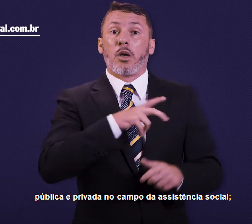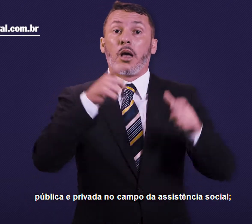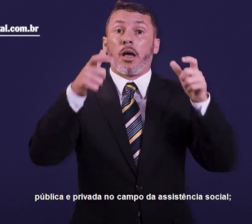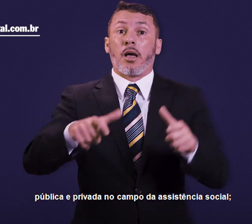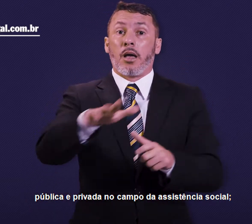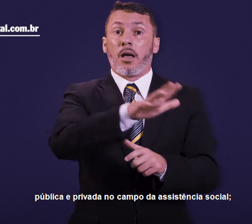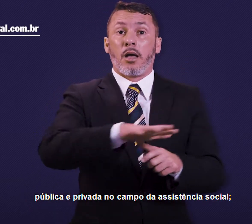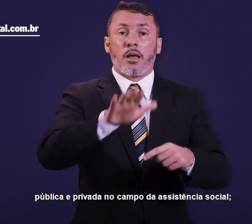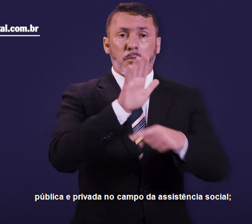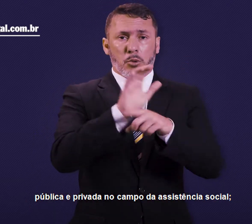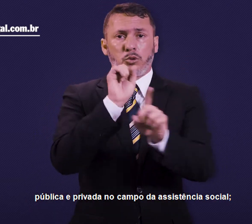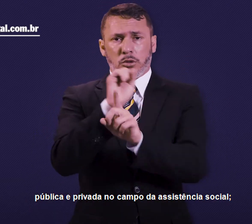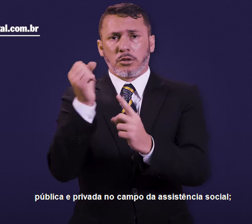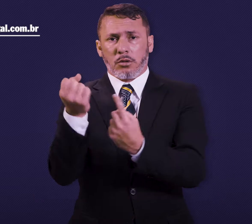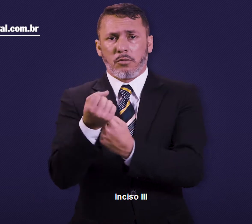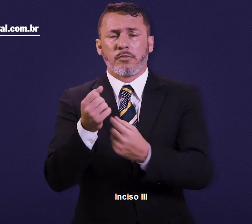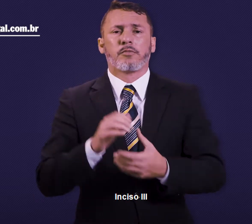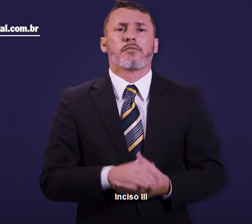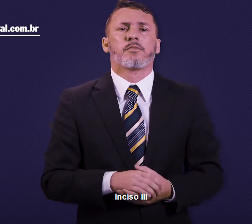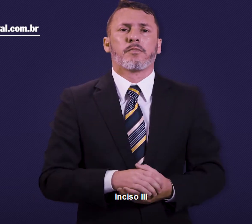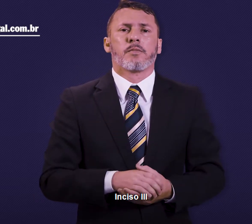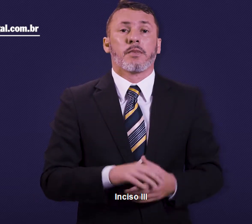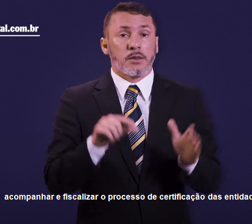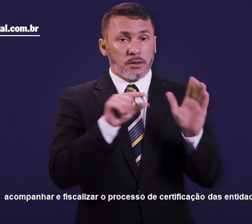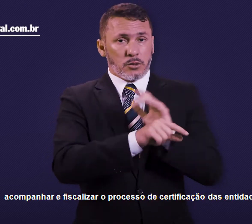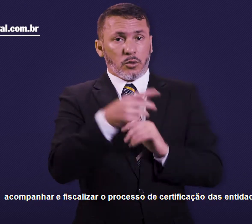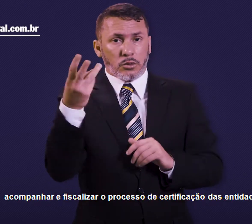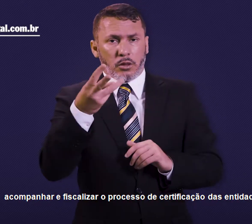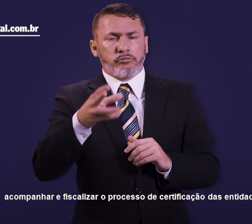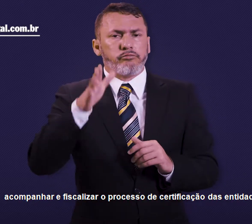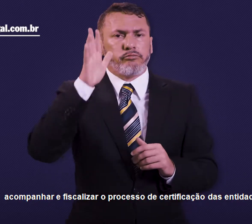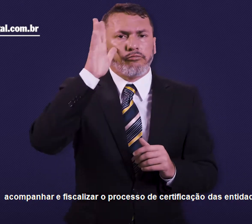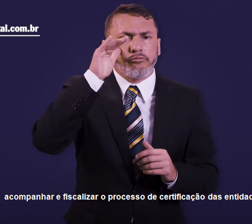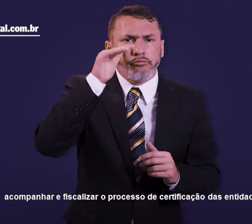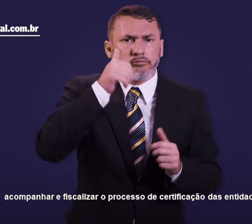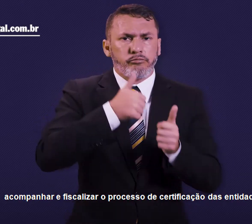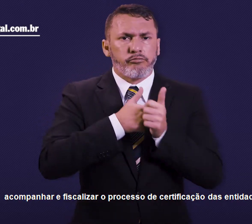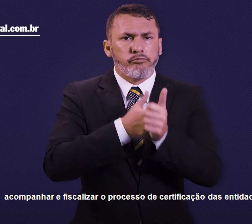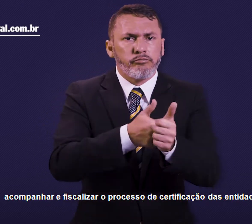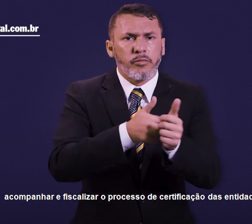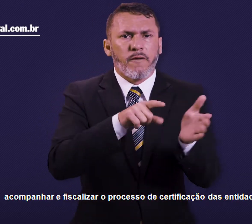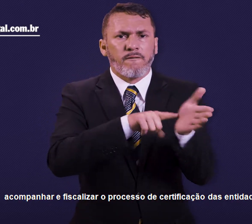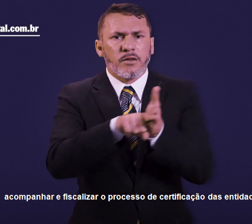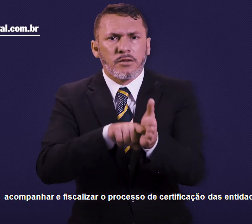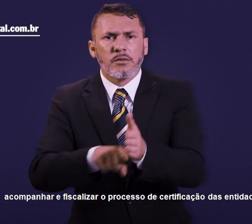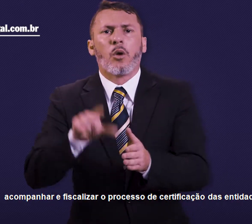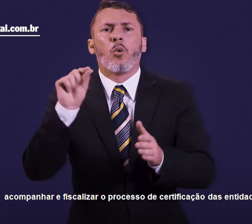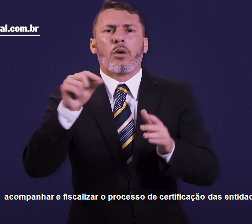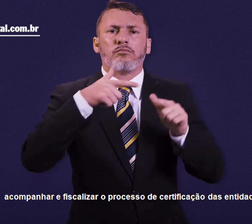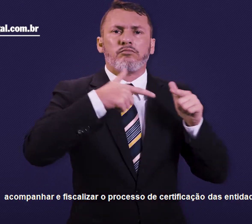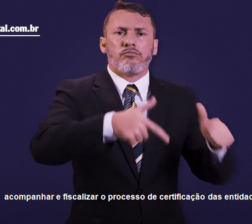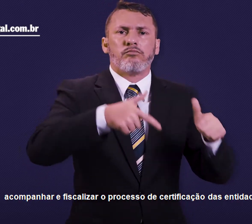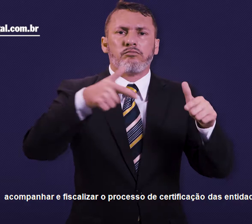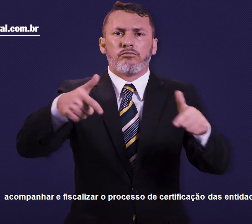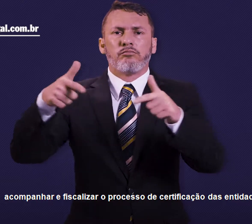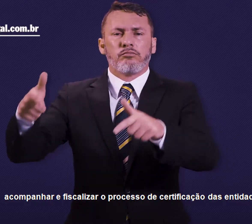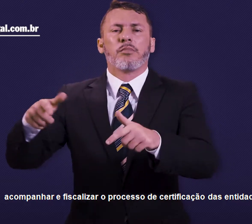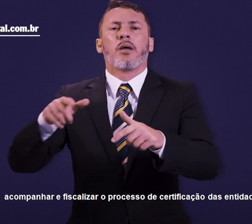da assistência social. Inciso 3. Acompanhar e fiscalizar o processo de certificação das entidades